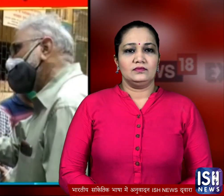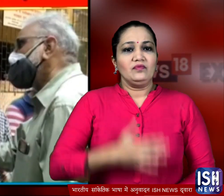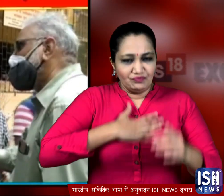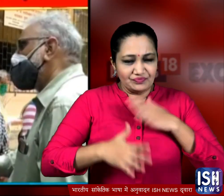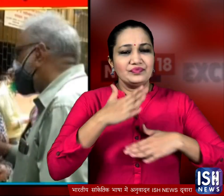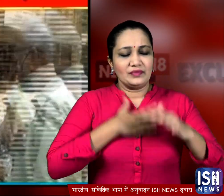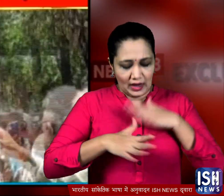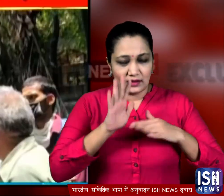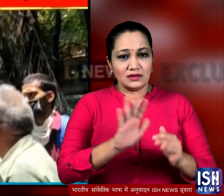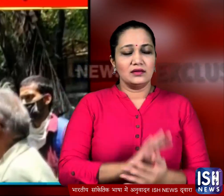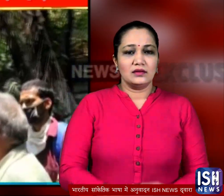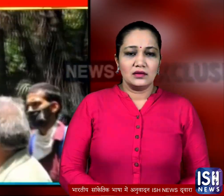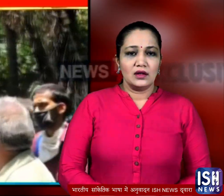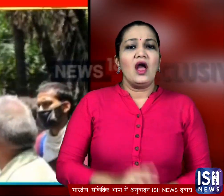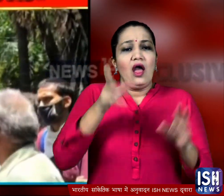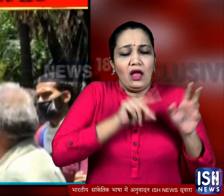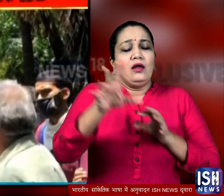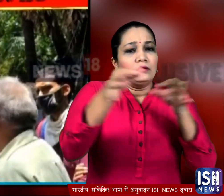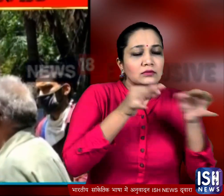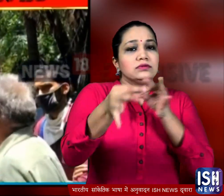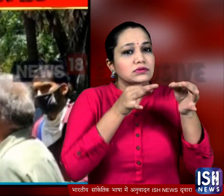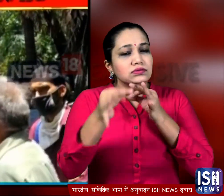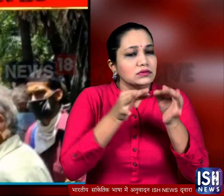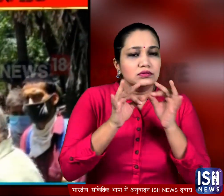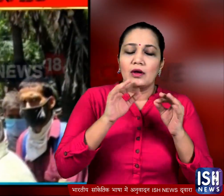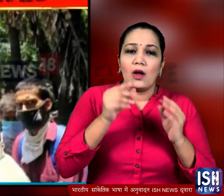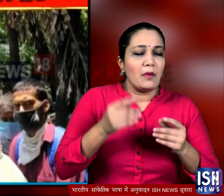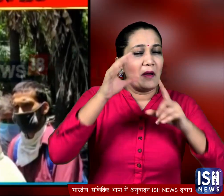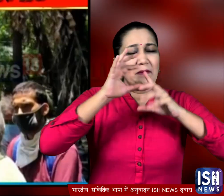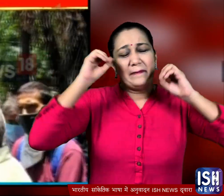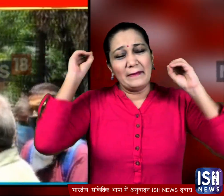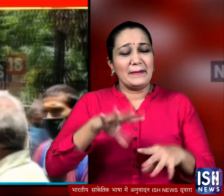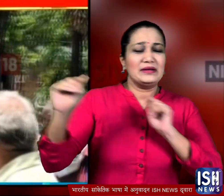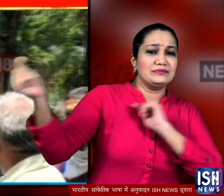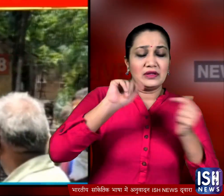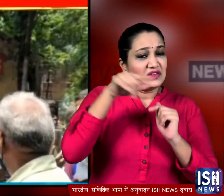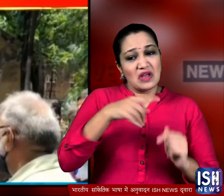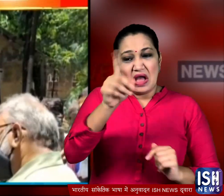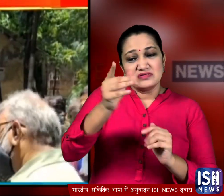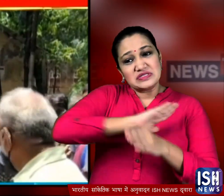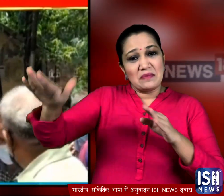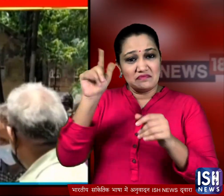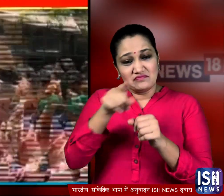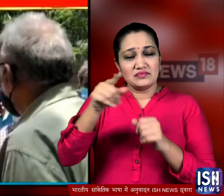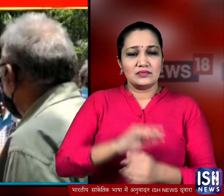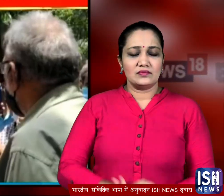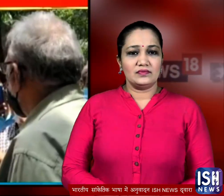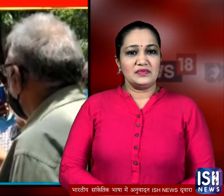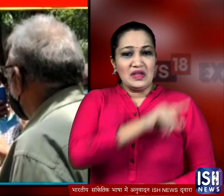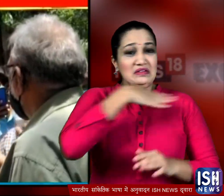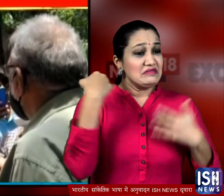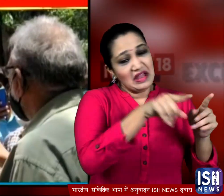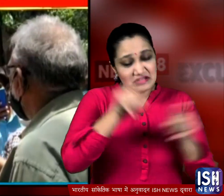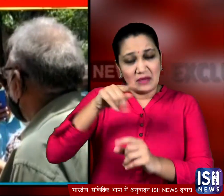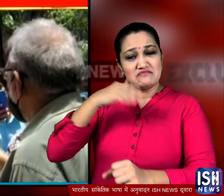शांति से लगा, आप फोन करो। बार बार समझाने के बाद भी बात इतनी बिगड़ गई कि लोगों ने जान से मारने की धमकी तक दे डाली। जैसे वो मरा